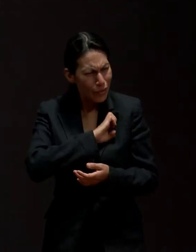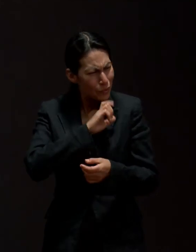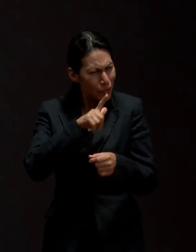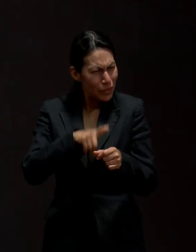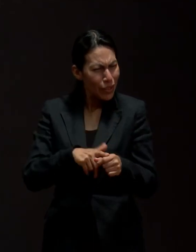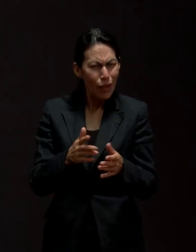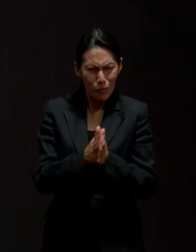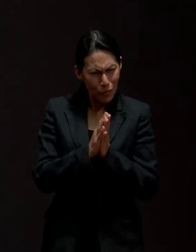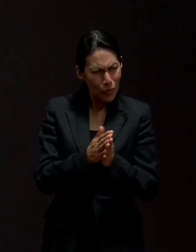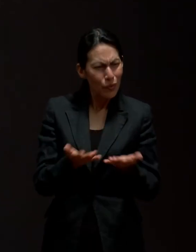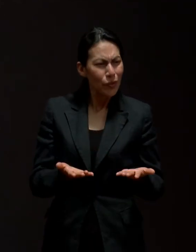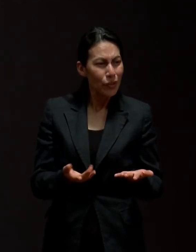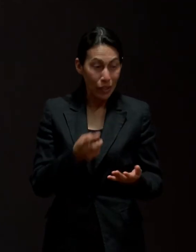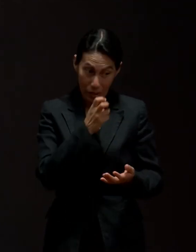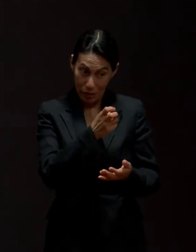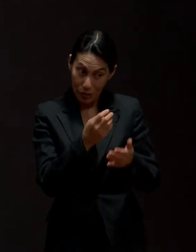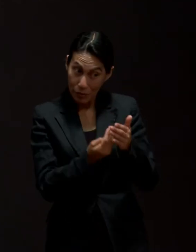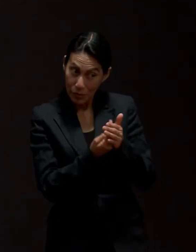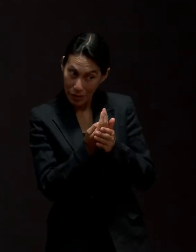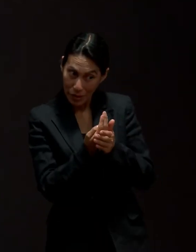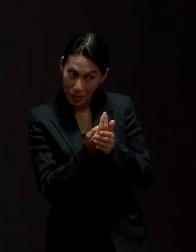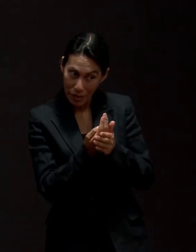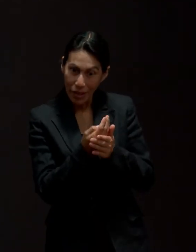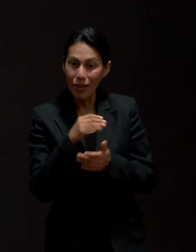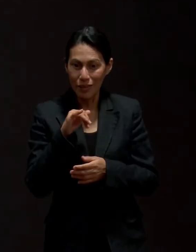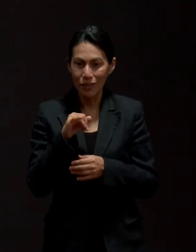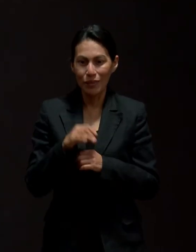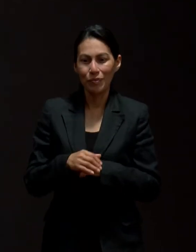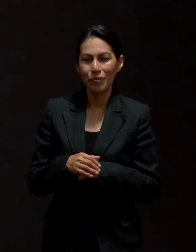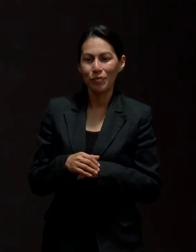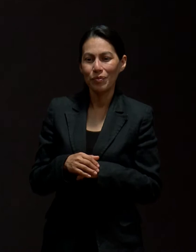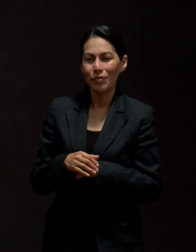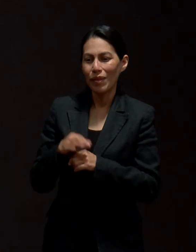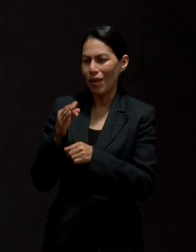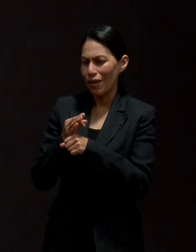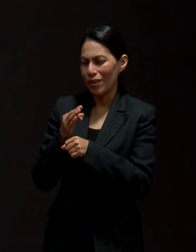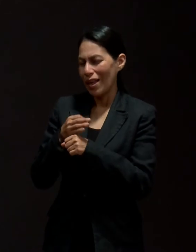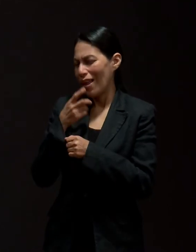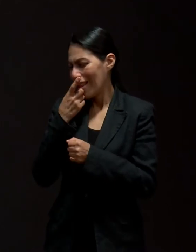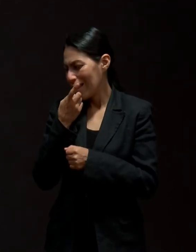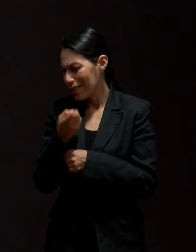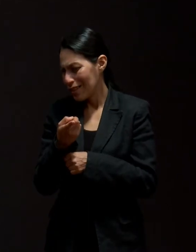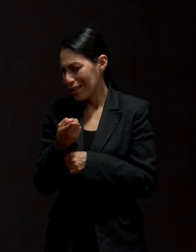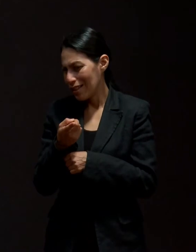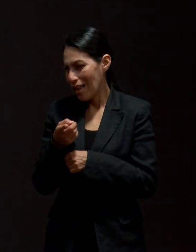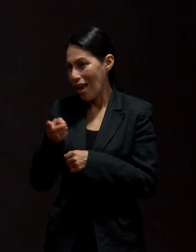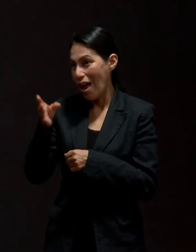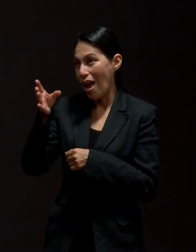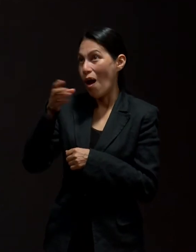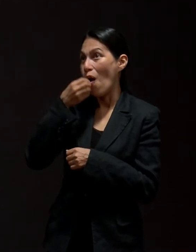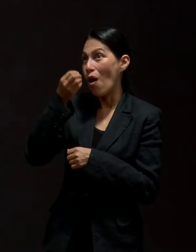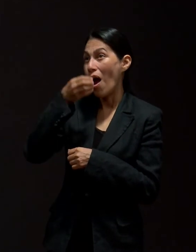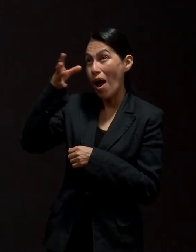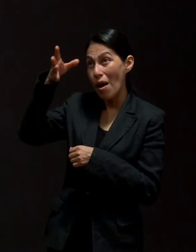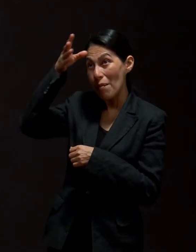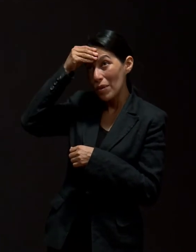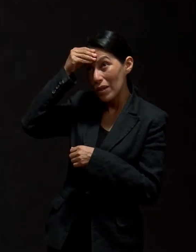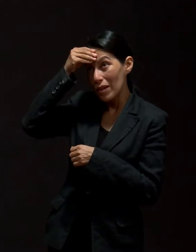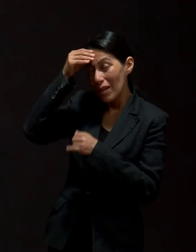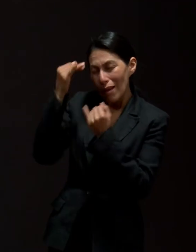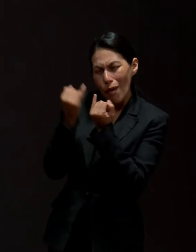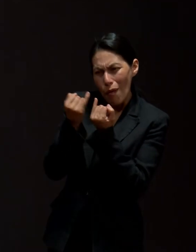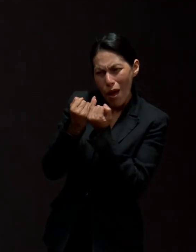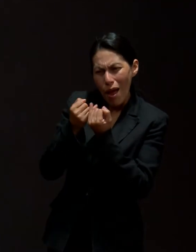formas especiales que oran, aparte, que eso es en la mañana, ¿no? Bueno, ajá. Tú mencionabas ahorita que dice